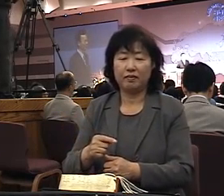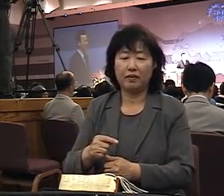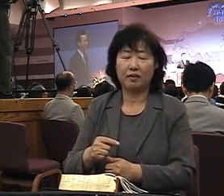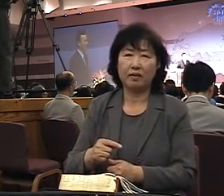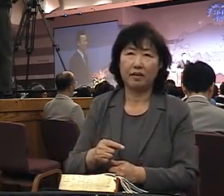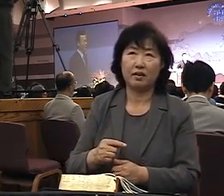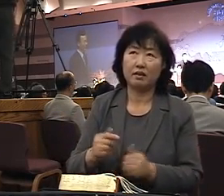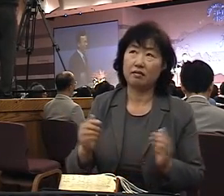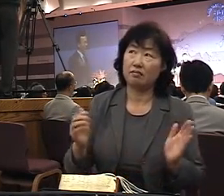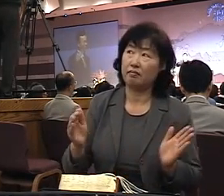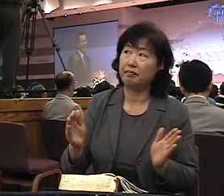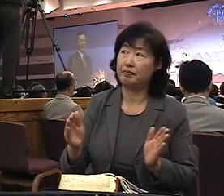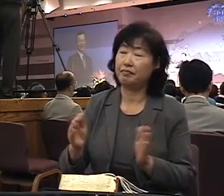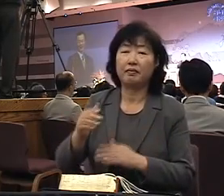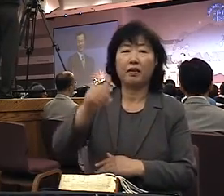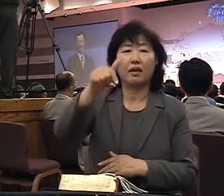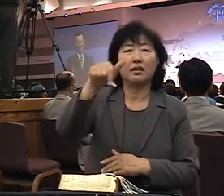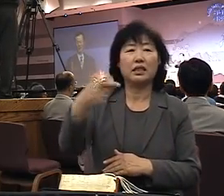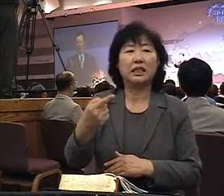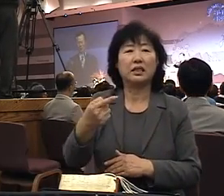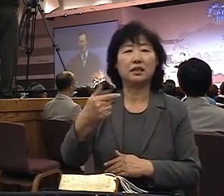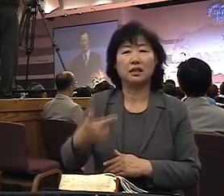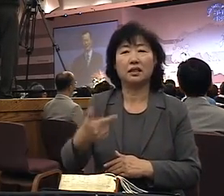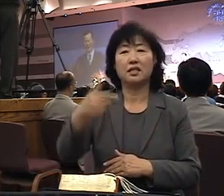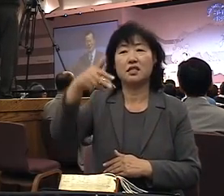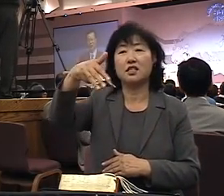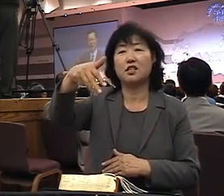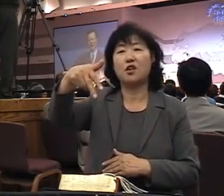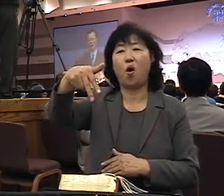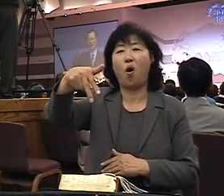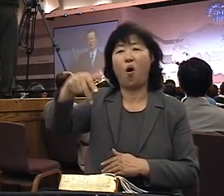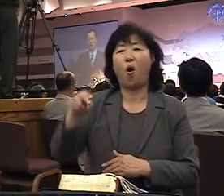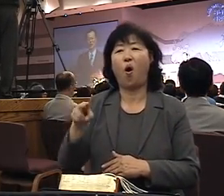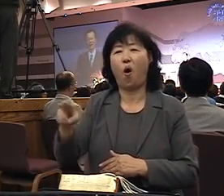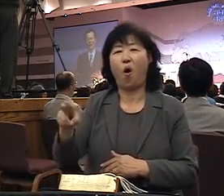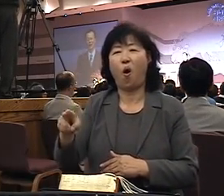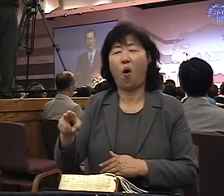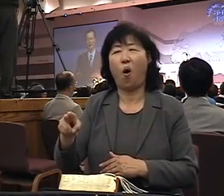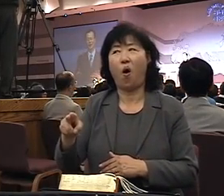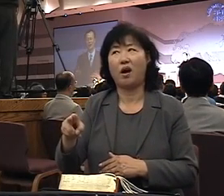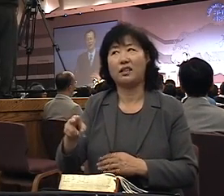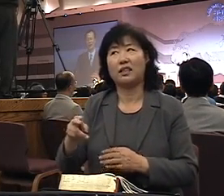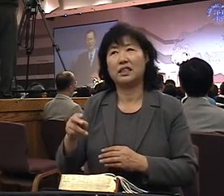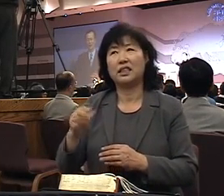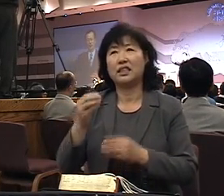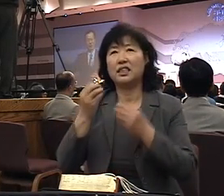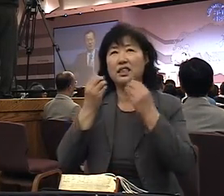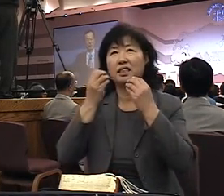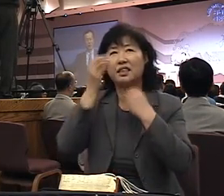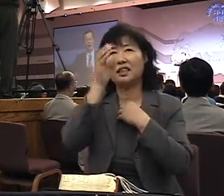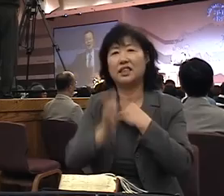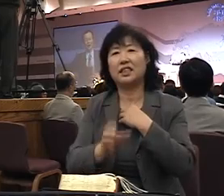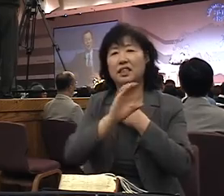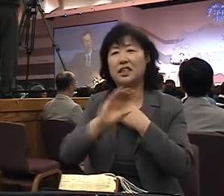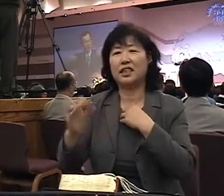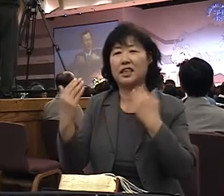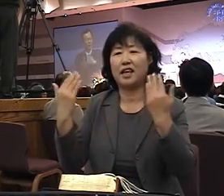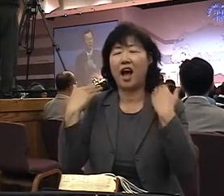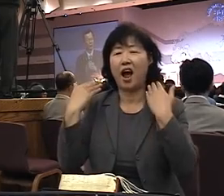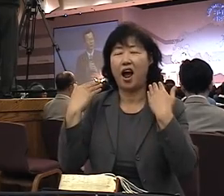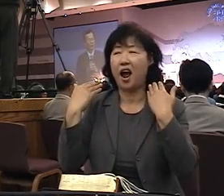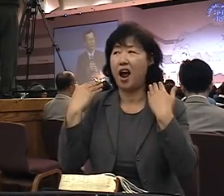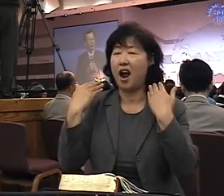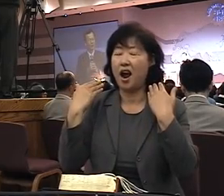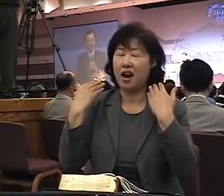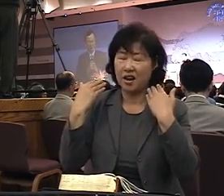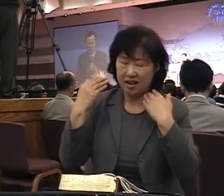들어옵니다. 근족. 이 근족이라는 게 굉장히 테크니컬한 신학적인 단어인데 그 근족이 그 가까운